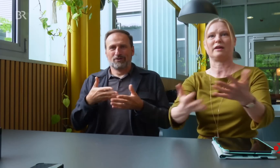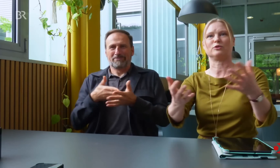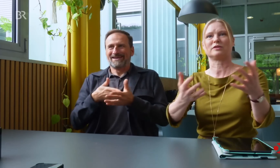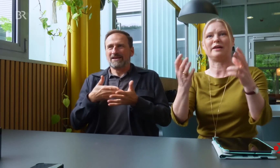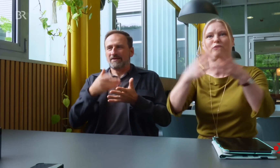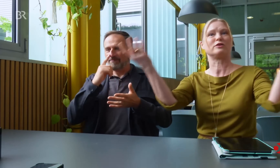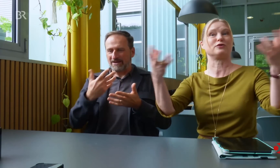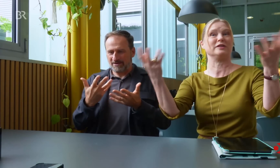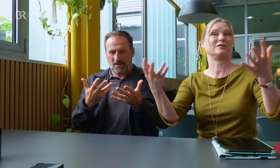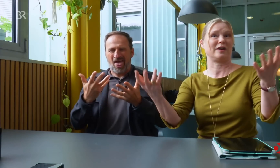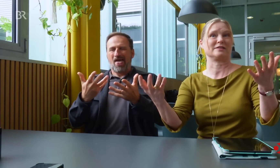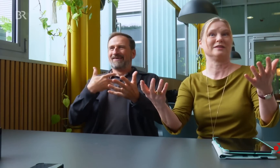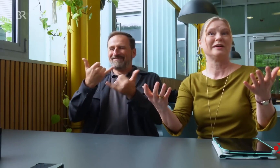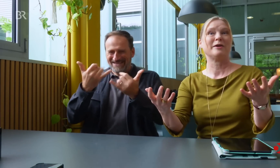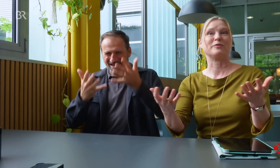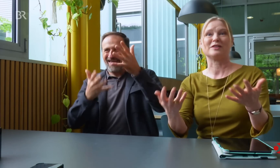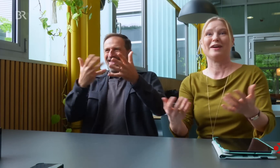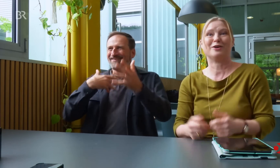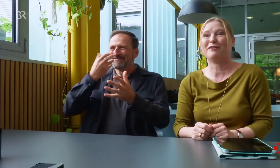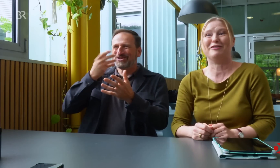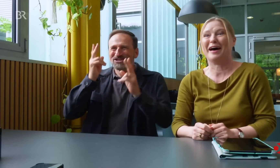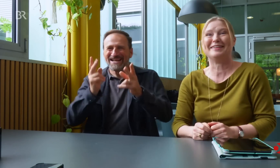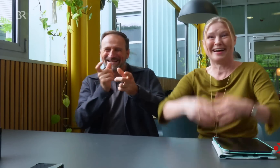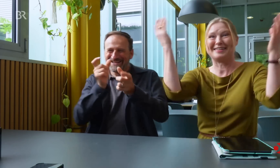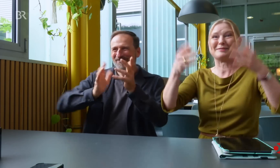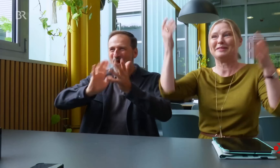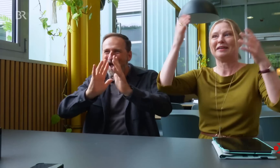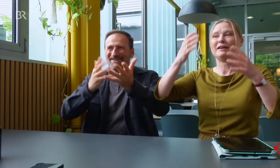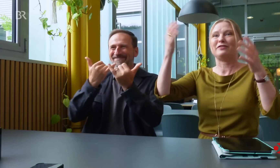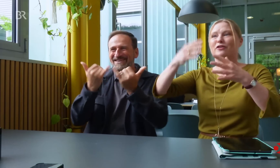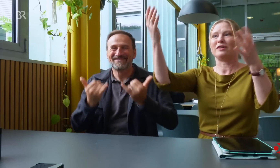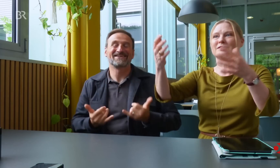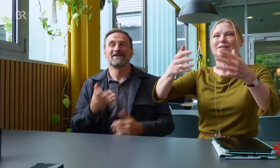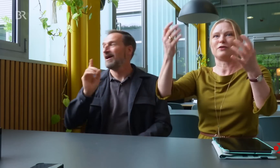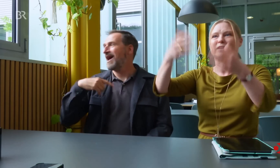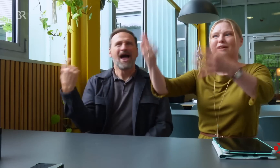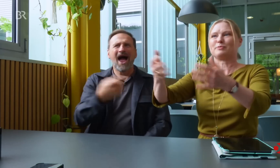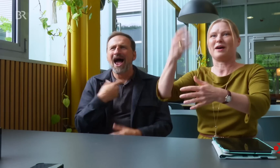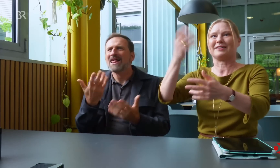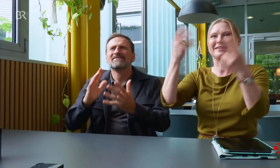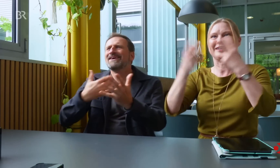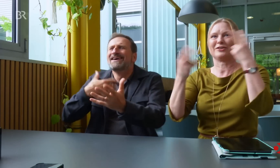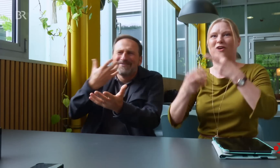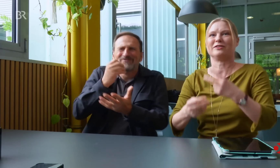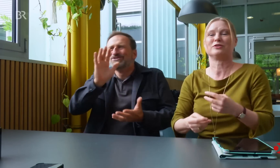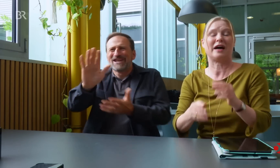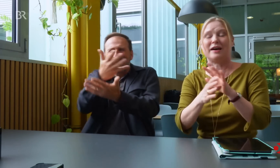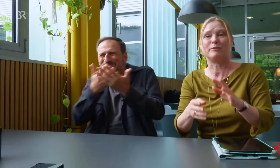und keine Worte findet quasi. Und das war halt toll, weil wir alle da saßen mit, wir wollen auf seiner Sprache reden können. Und alle haben nur